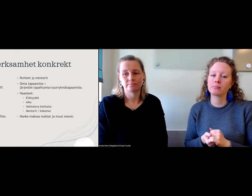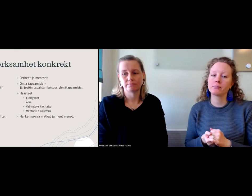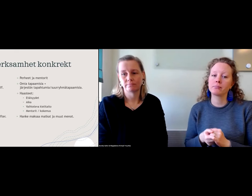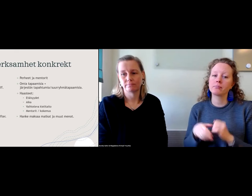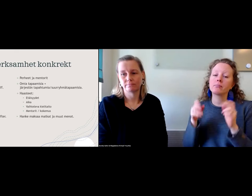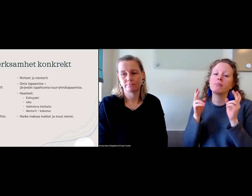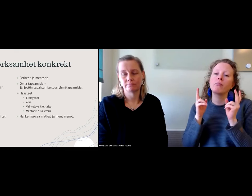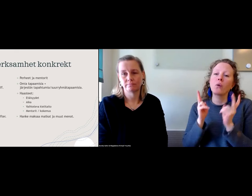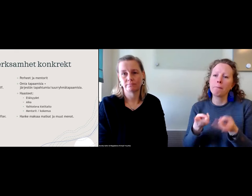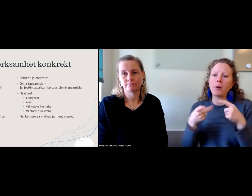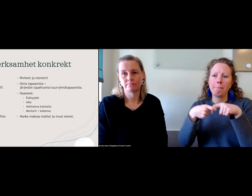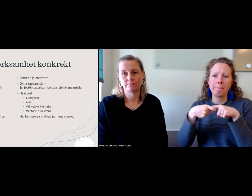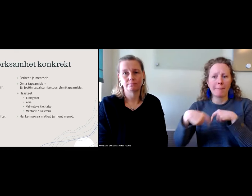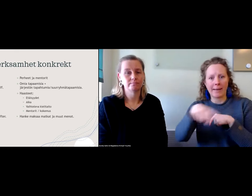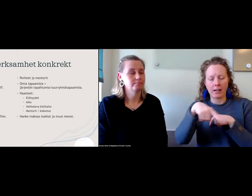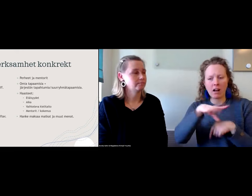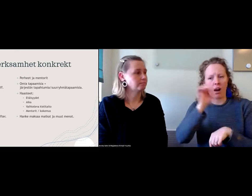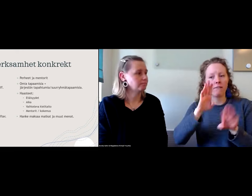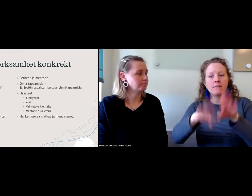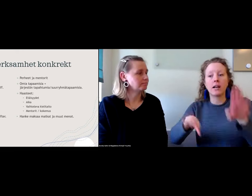näitä tapaamisia.